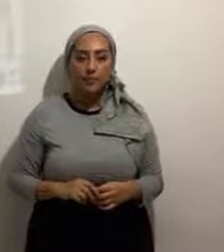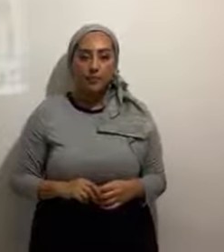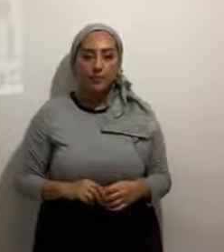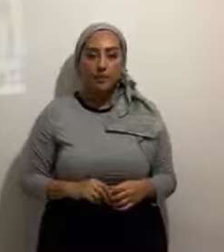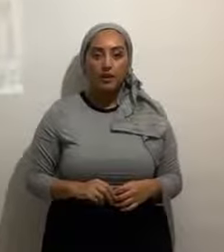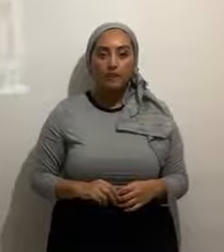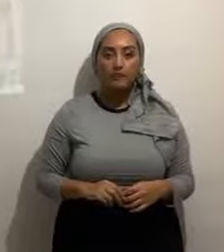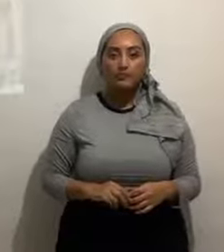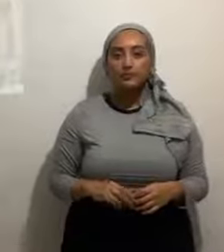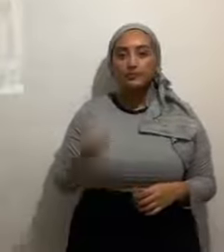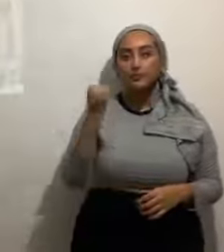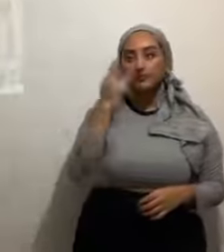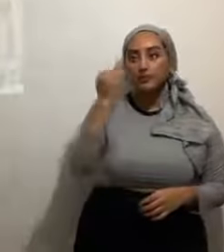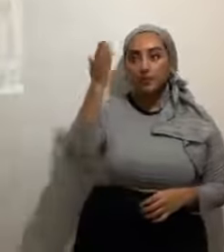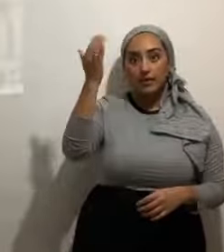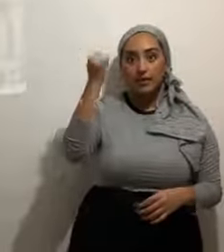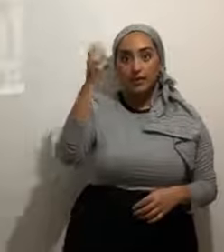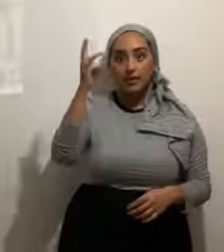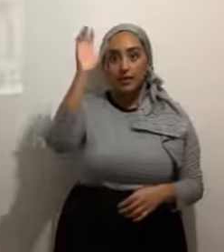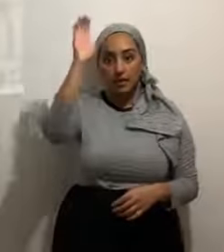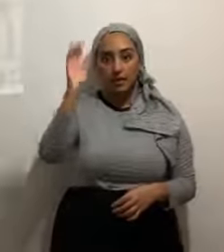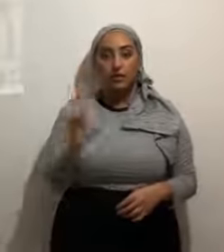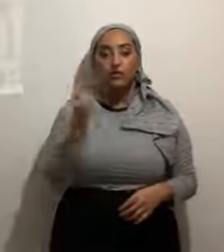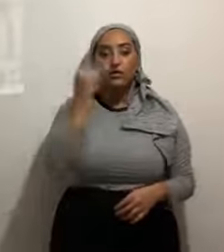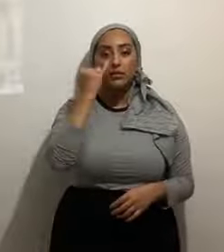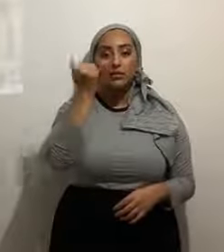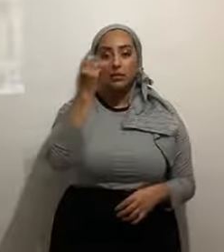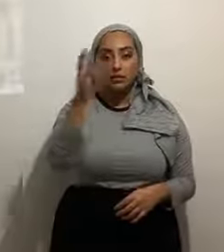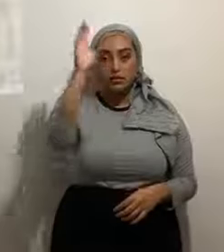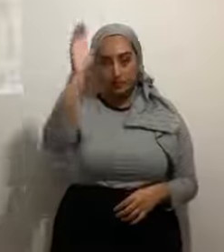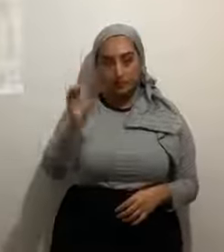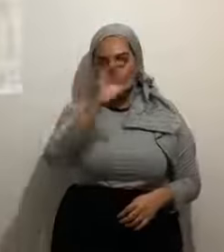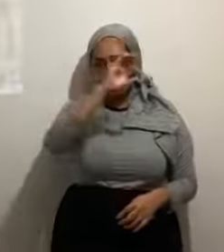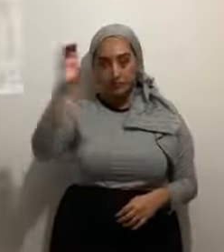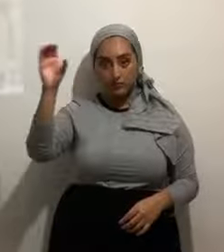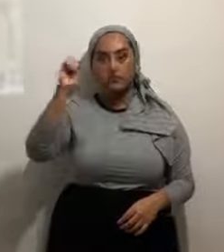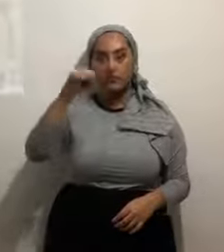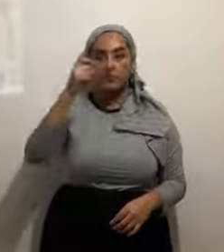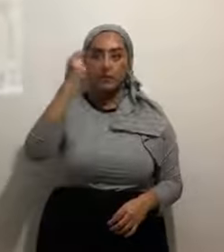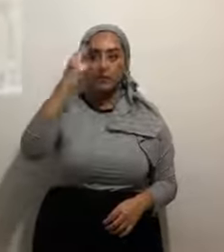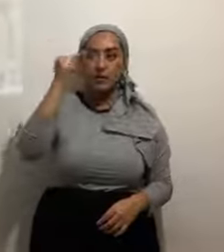Si Él era colgado en el madero, claro que se entiende que Él es,